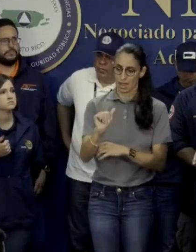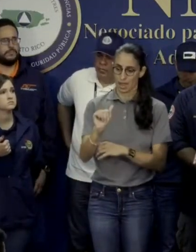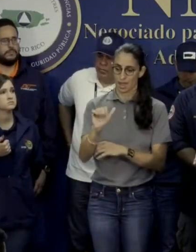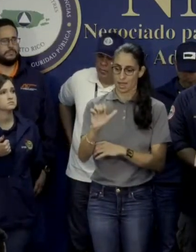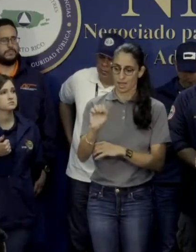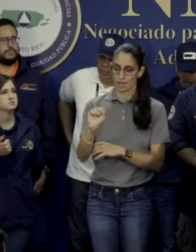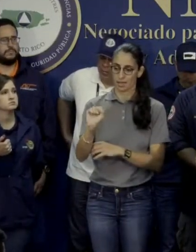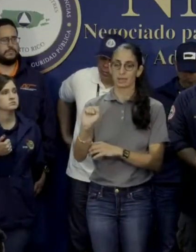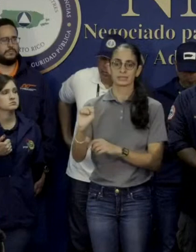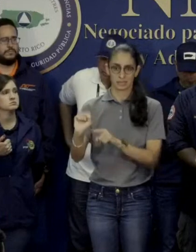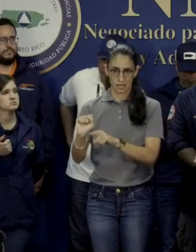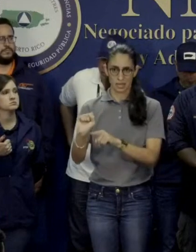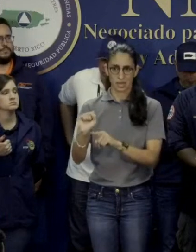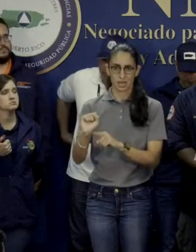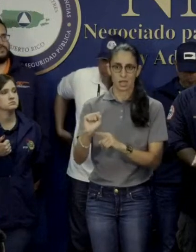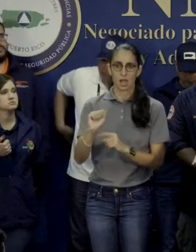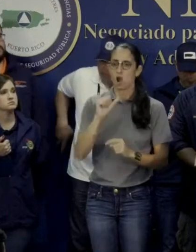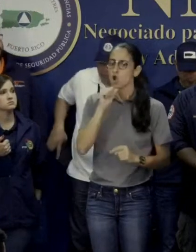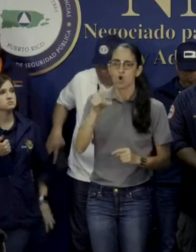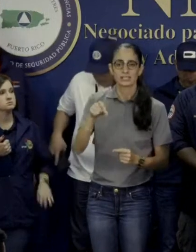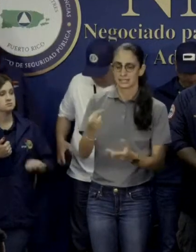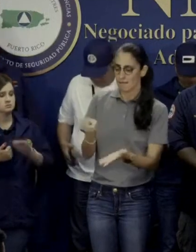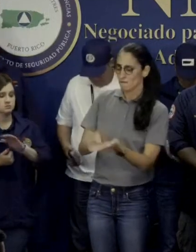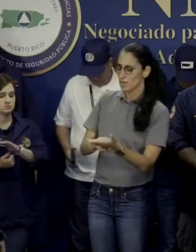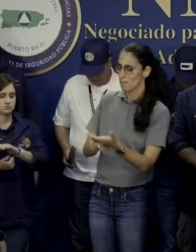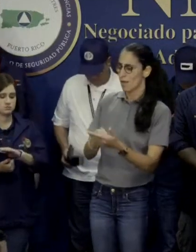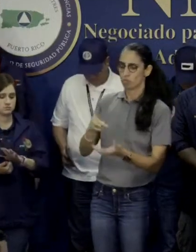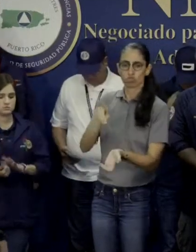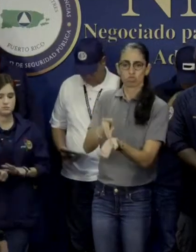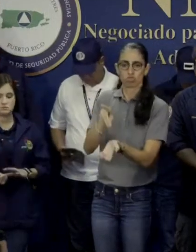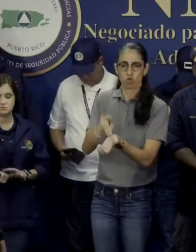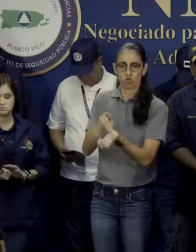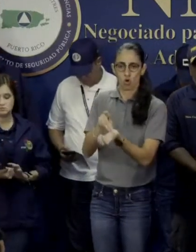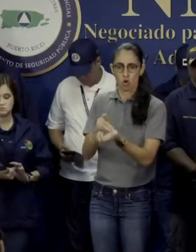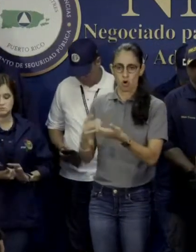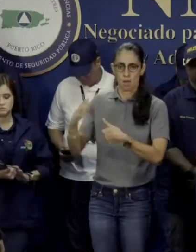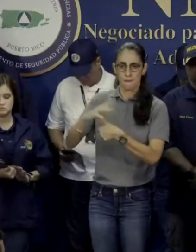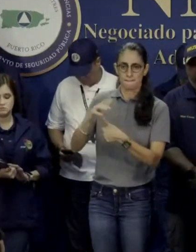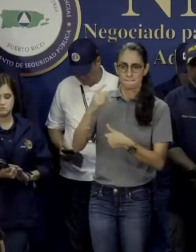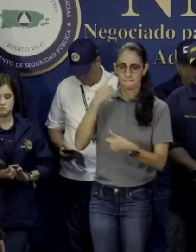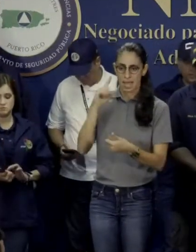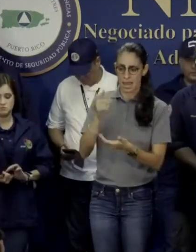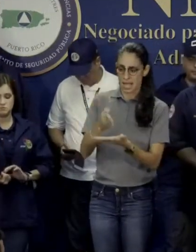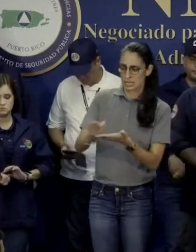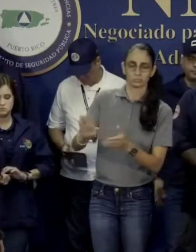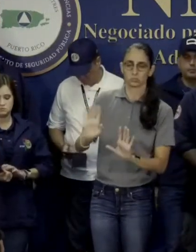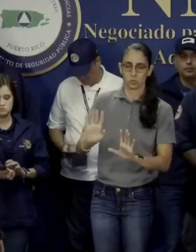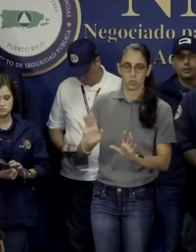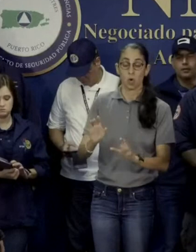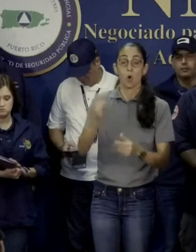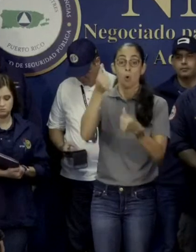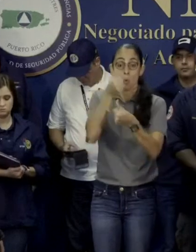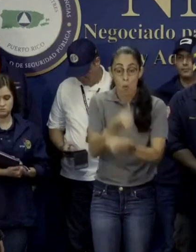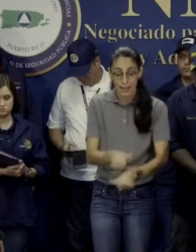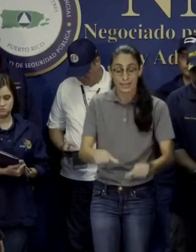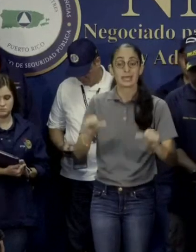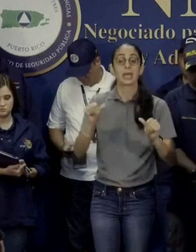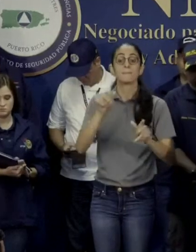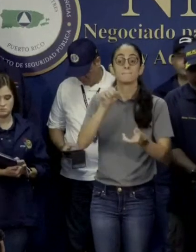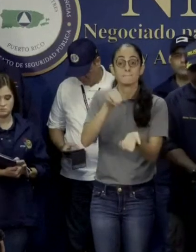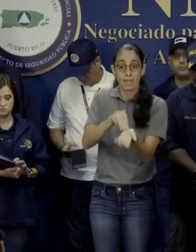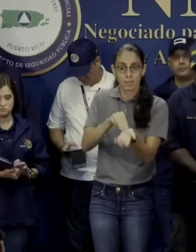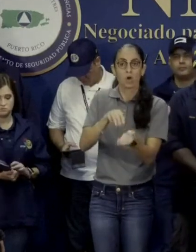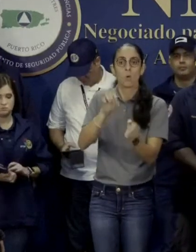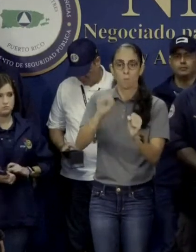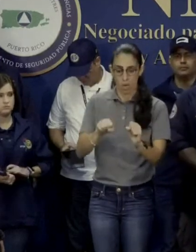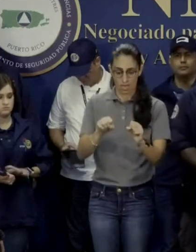no se necesita la firma de un médico primario para que le despachen el medicamento al paciente. Cualquier médico puede hacer la receta y